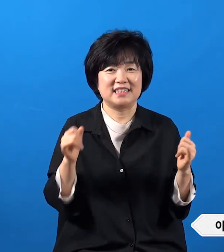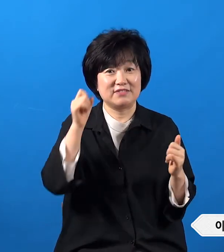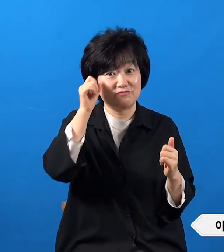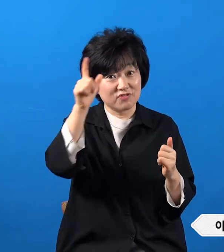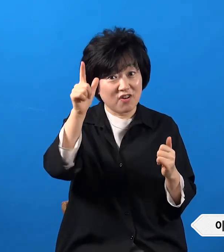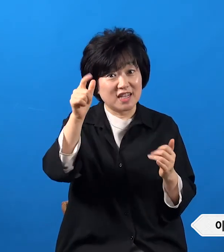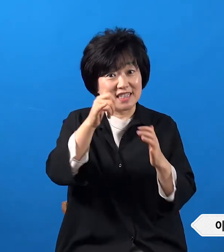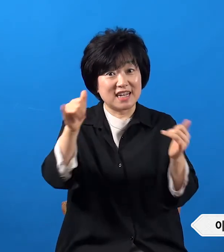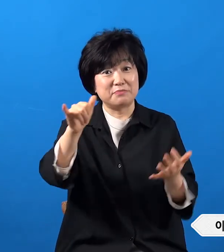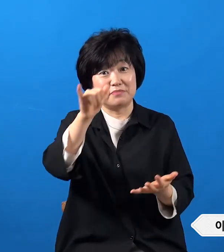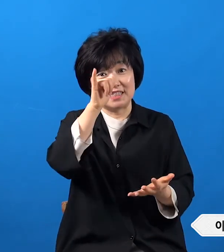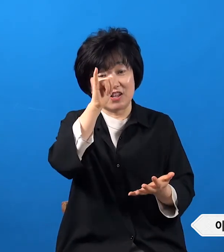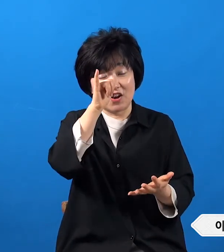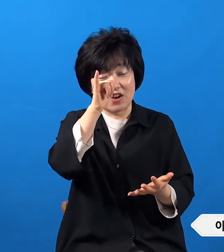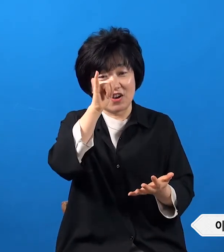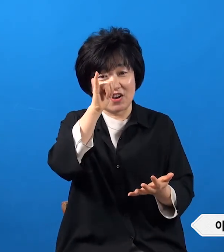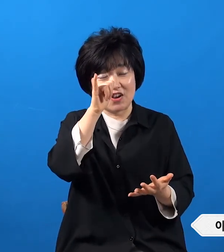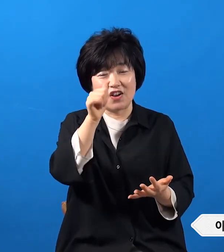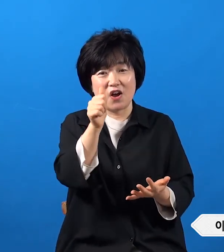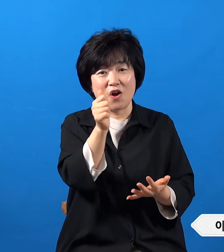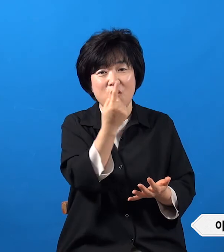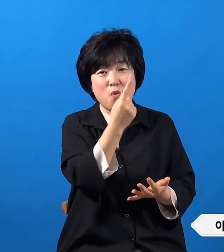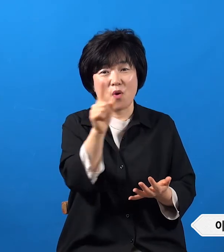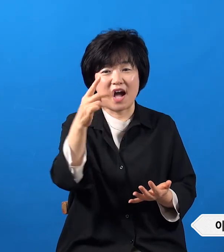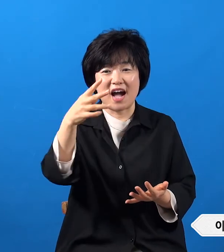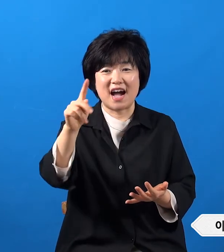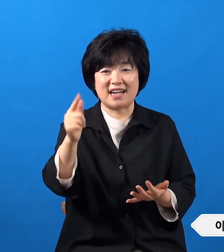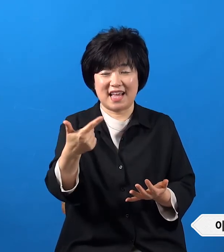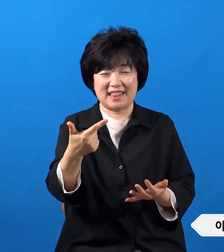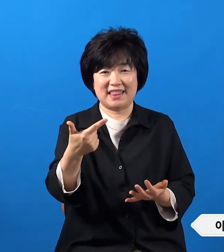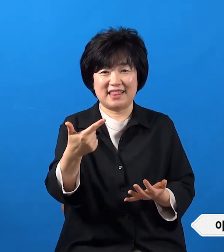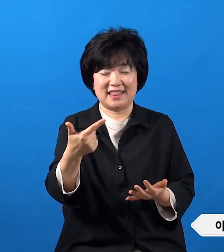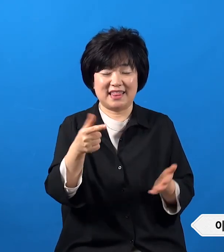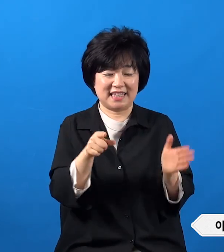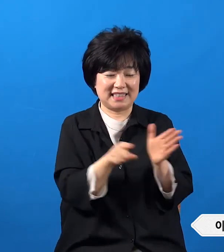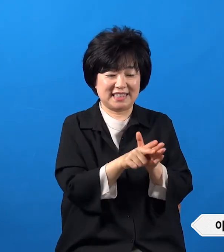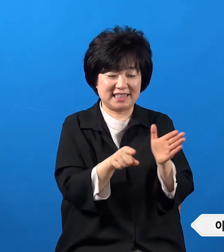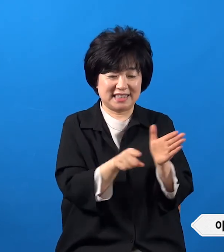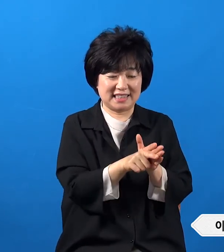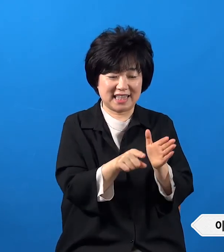모범, 그게 바로 화란의 할머니, 신앙의 할머니,